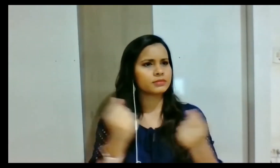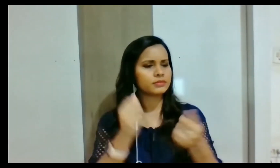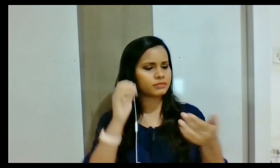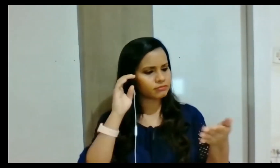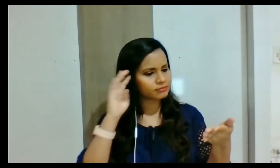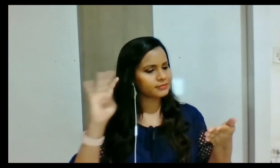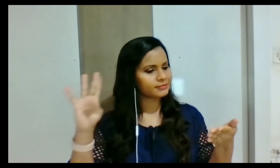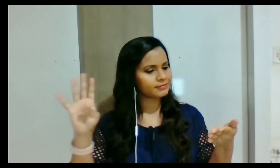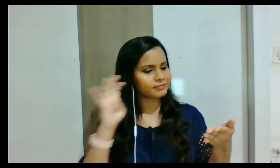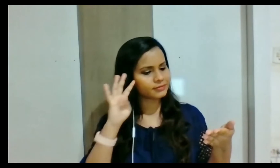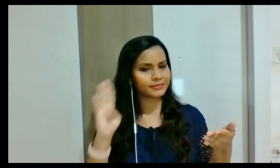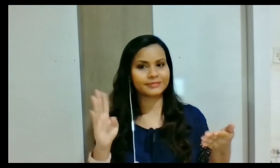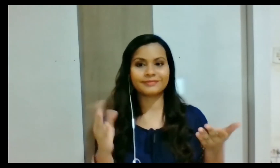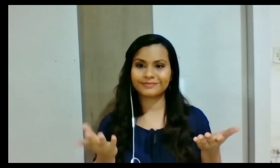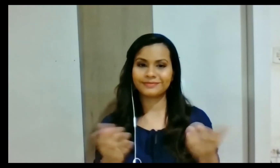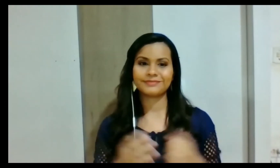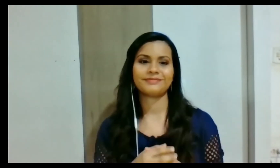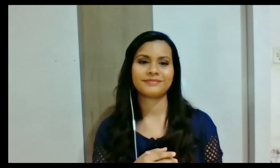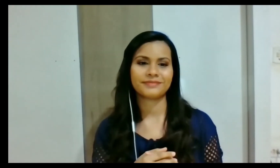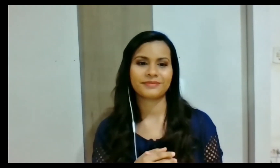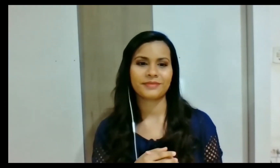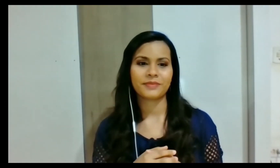dentro dela. E assim meditar mais.